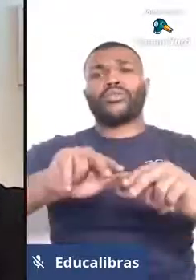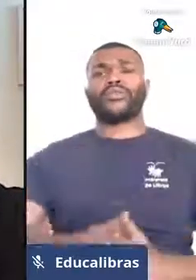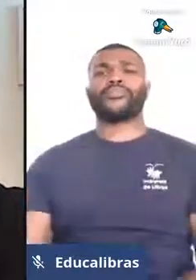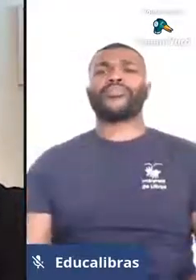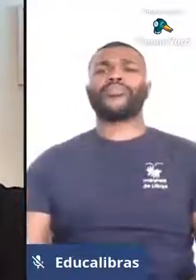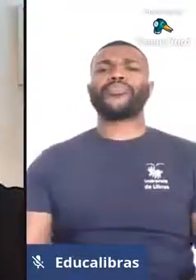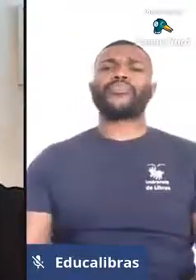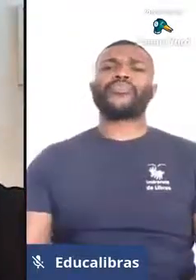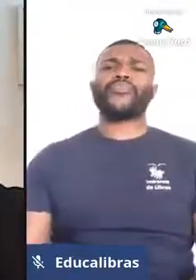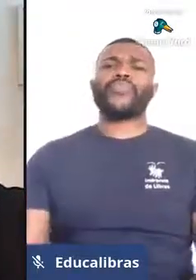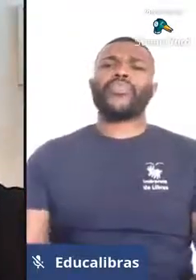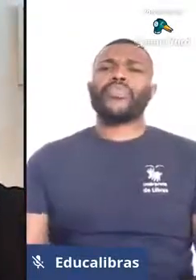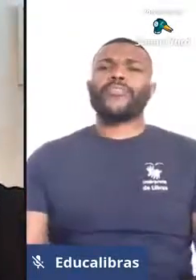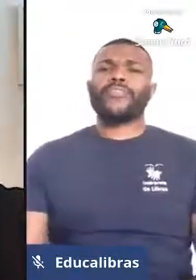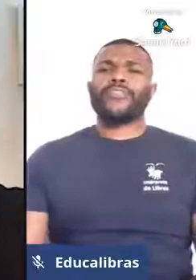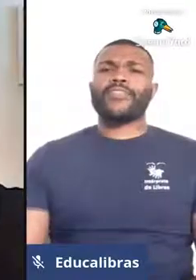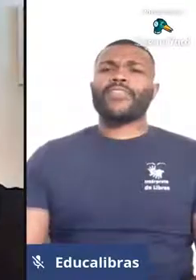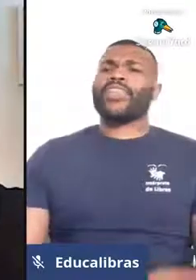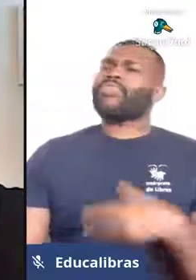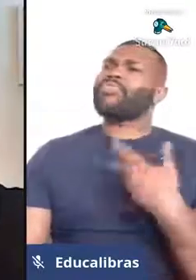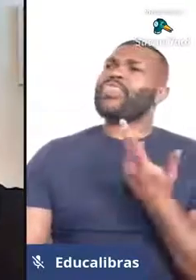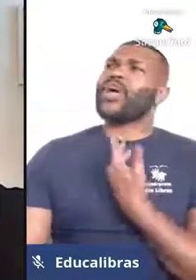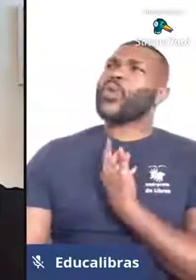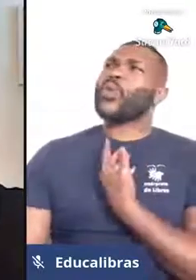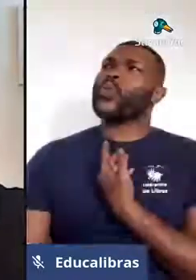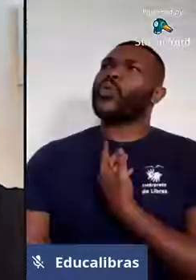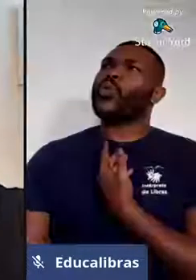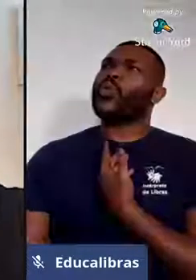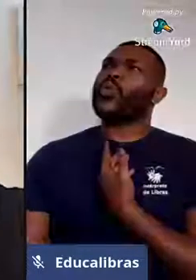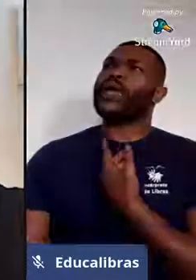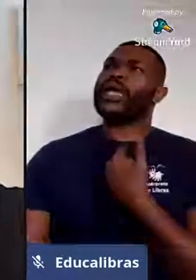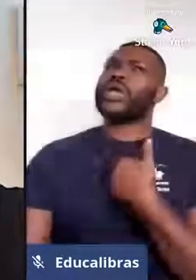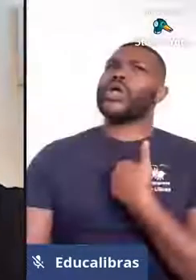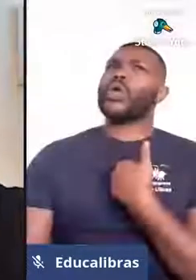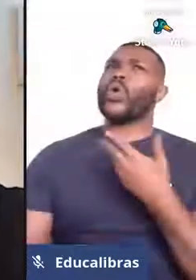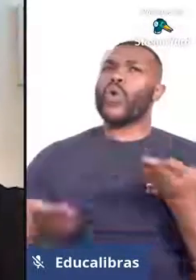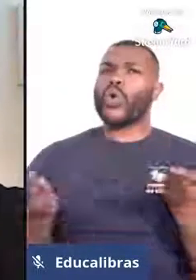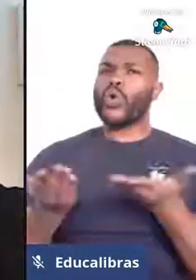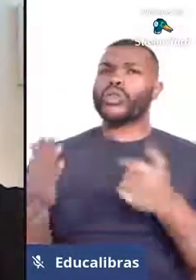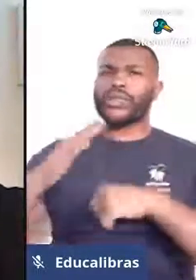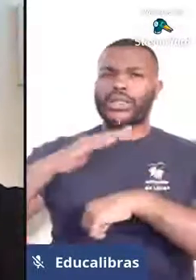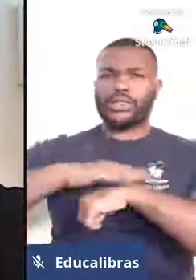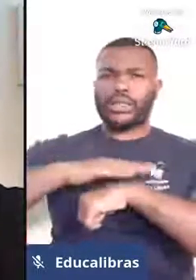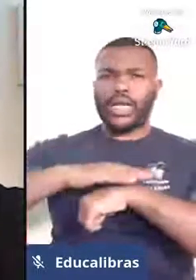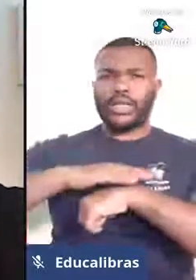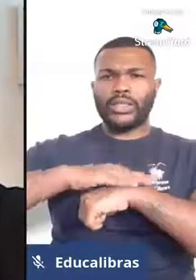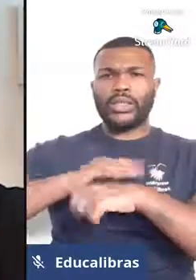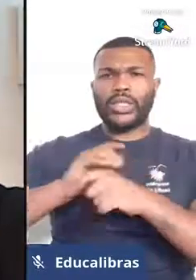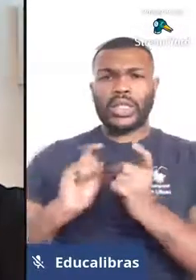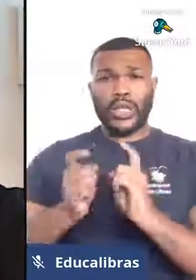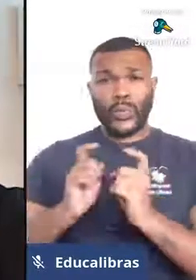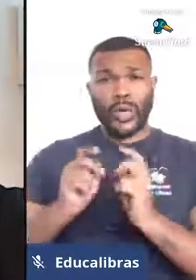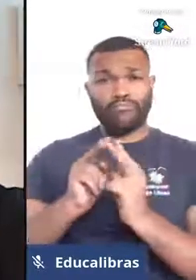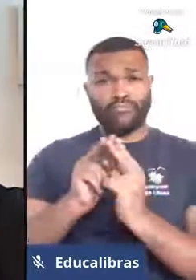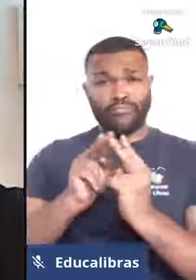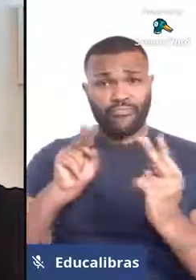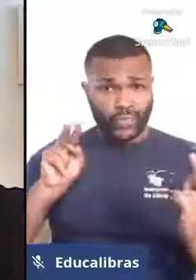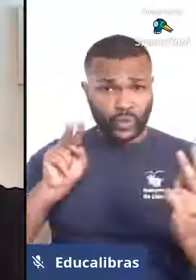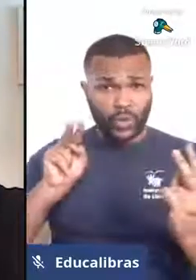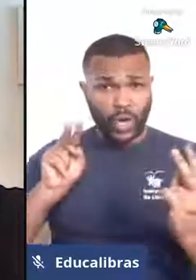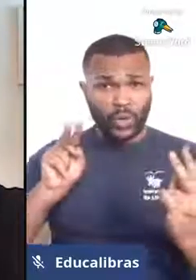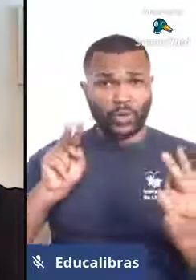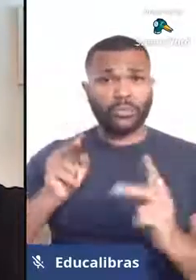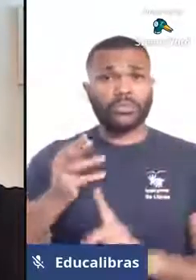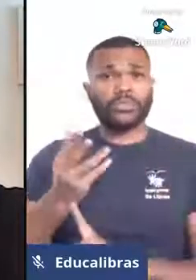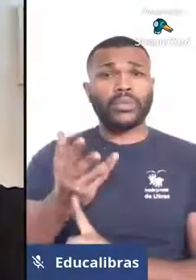Então, hoje à tarde nós vamos fazer uma reunião virtual também com artistas